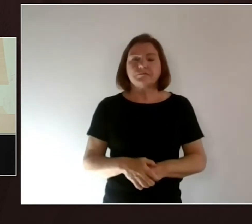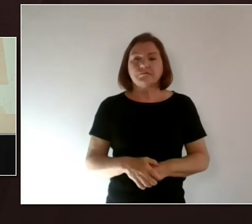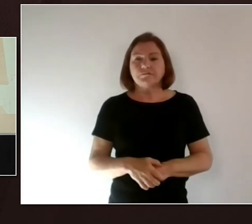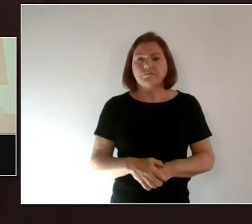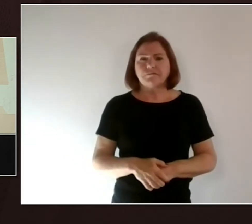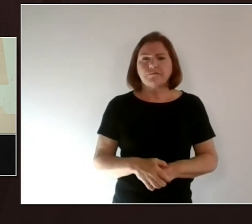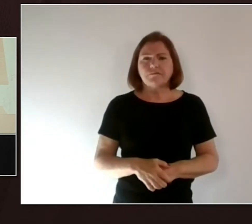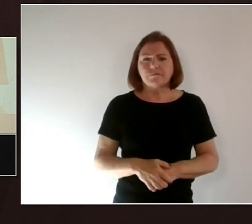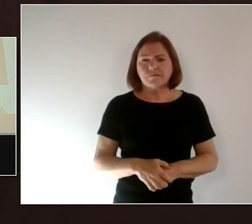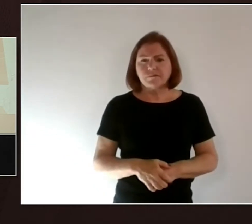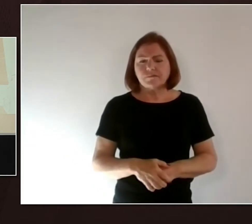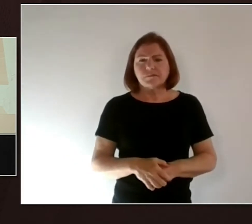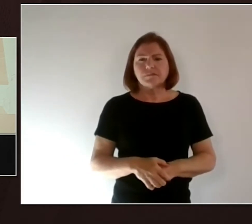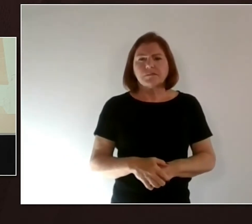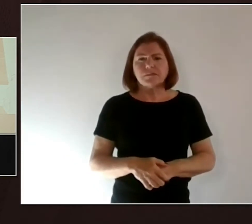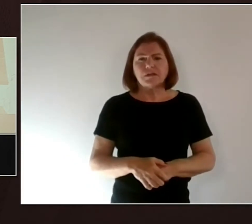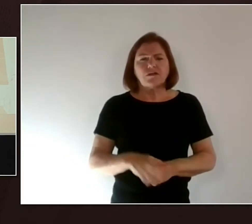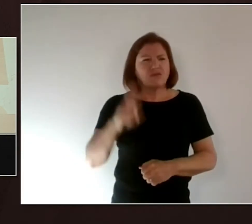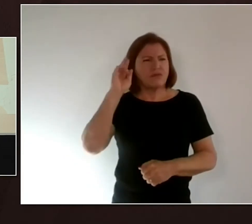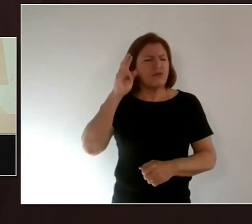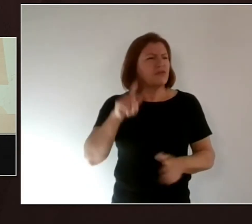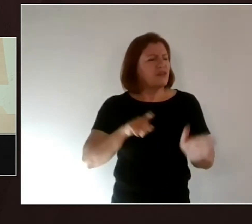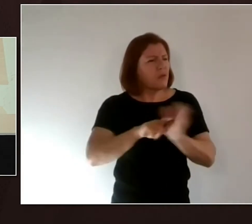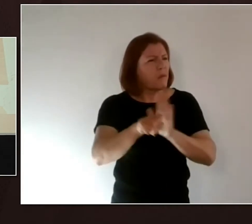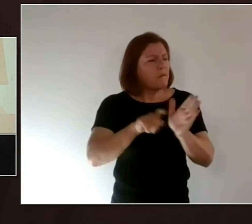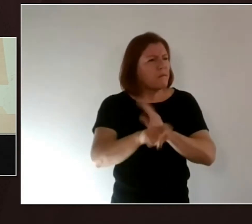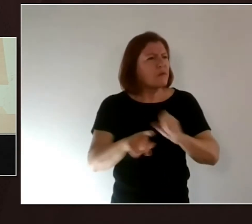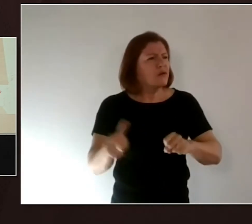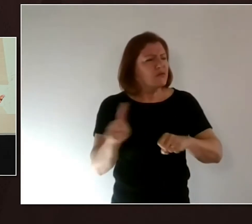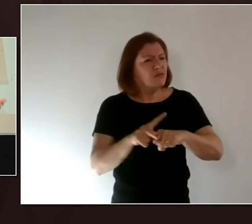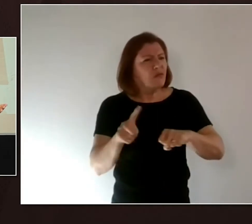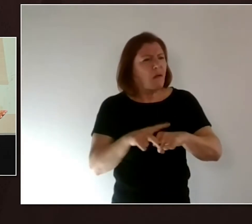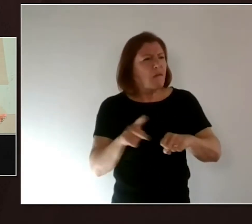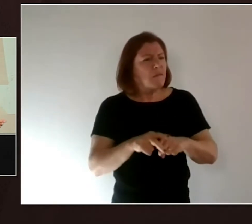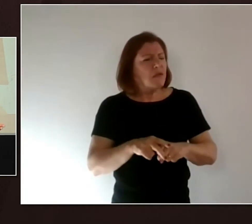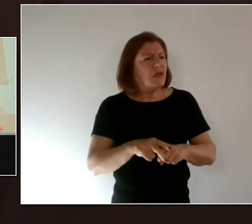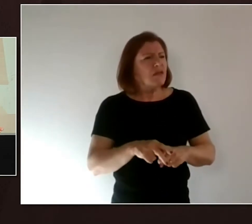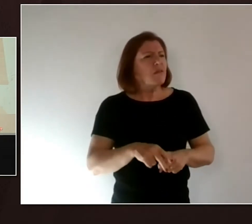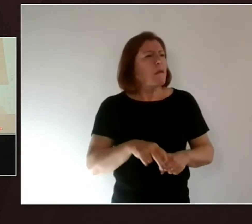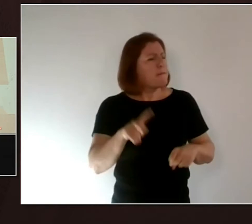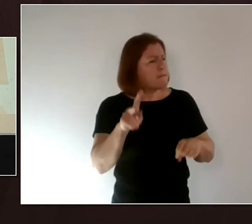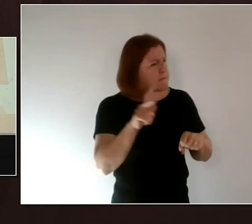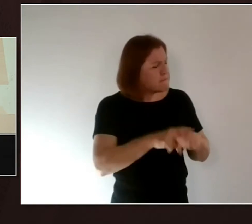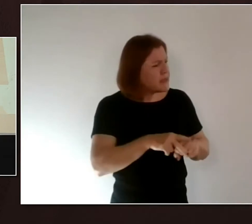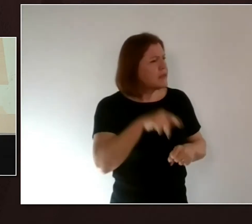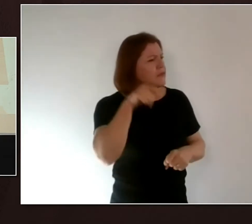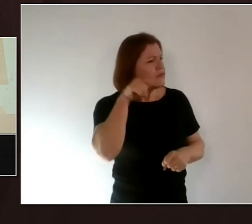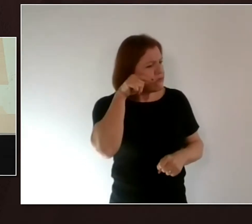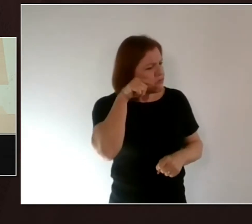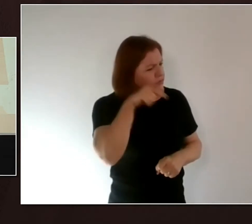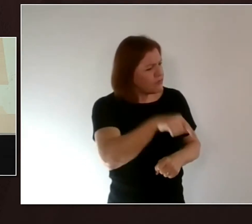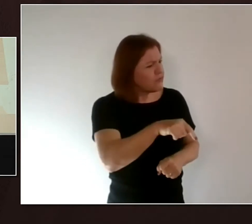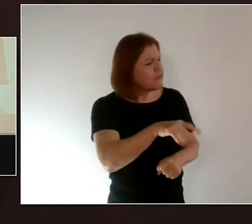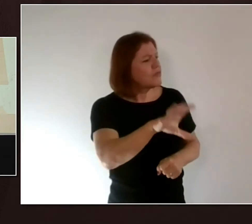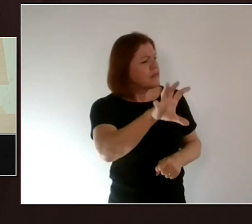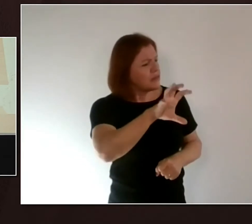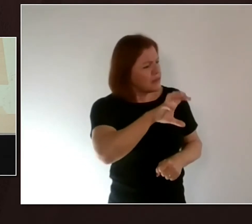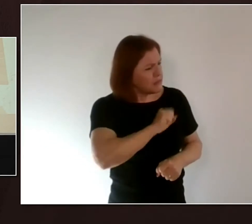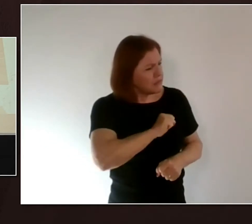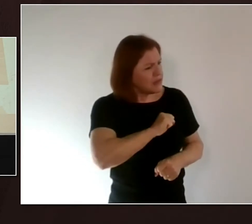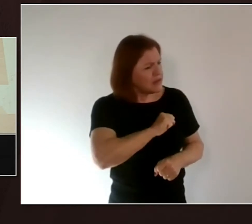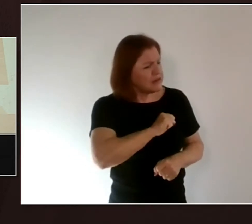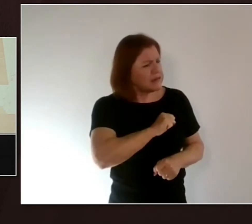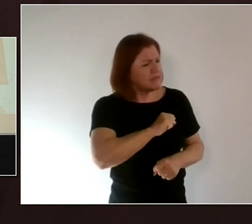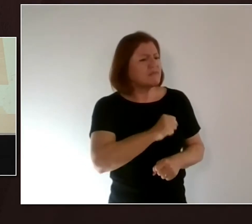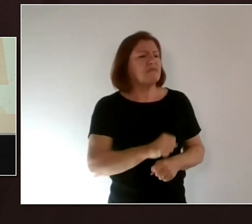me amas mais do que esses outros? Ele falou: Senhor, tu sabes que eu te amo, né? Então apacenta os meus